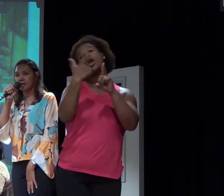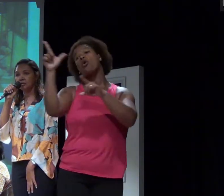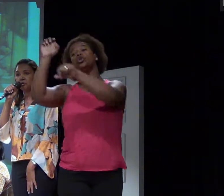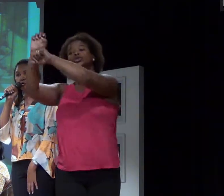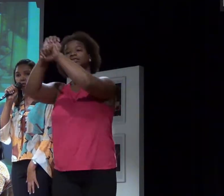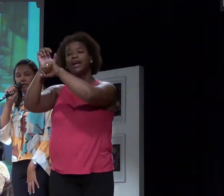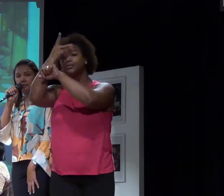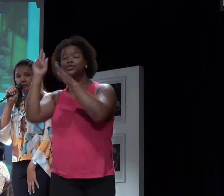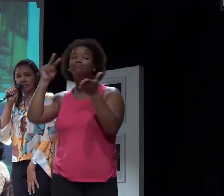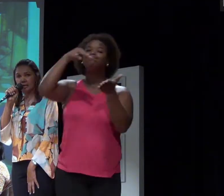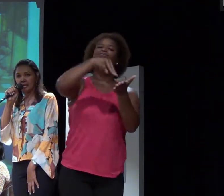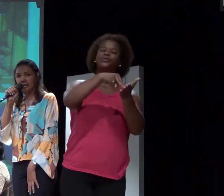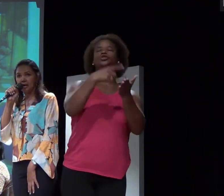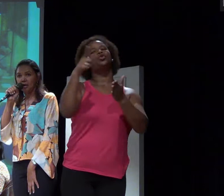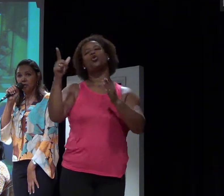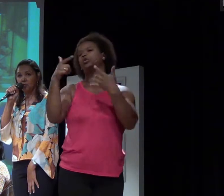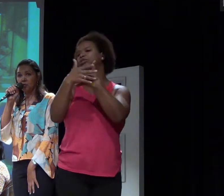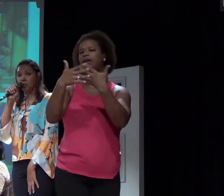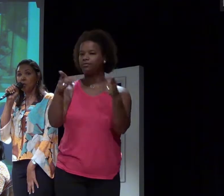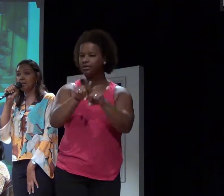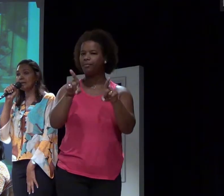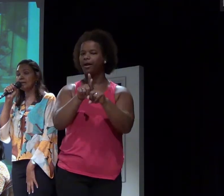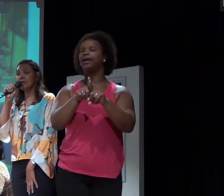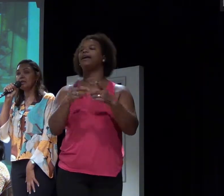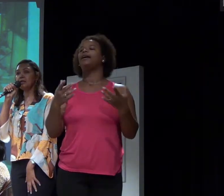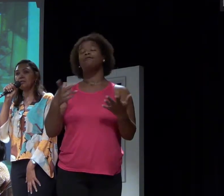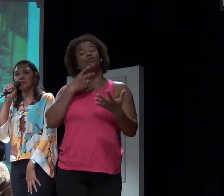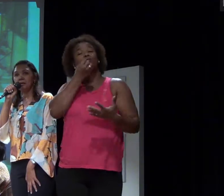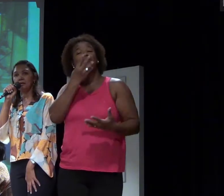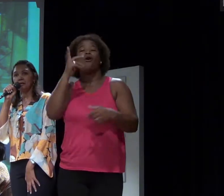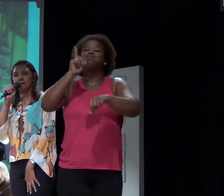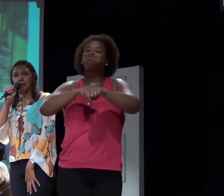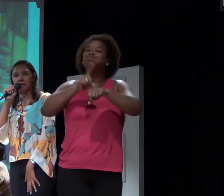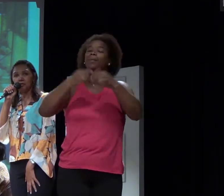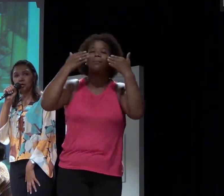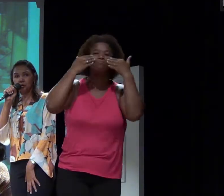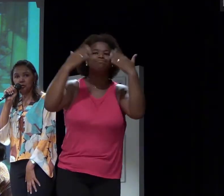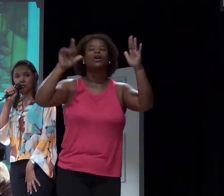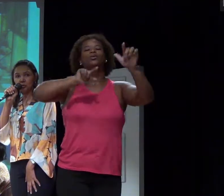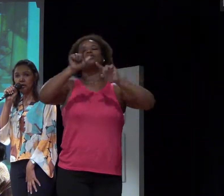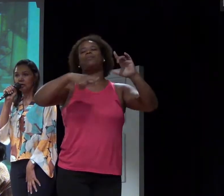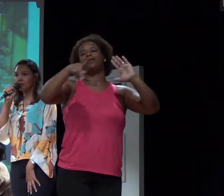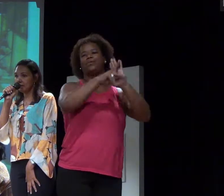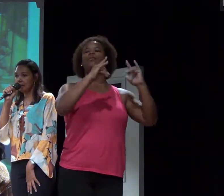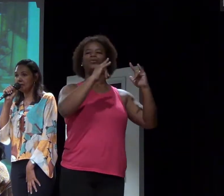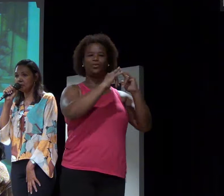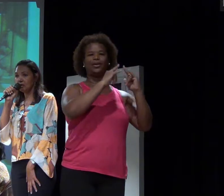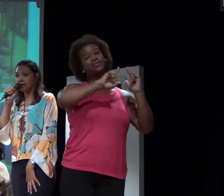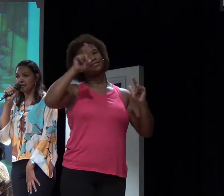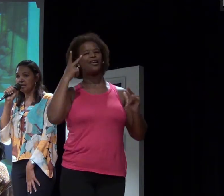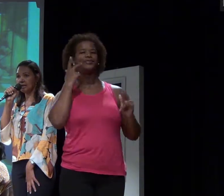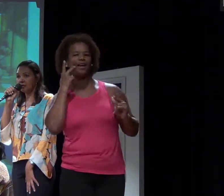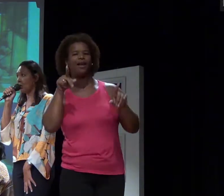estados que vieram, de outros municípios do Ceará. Foi um momento assim, de grande visibilidade do trabalho do Instituto no Ceará e